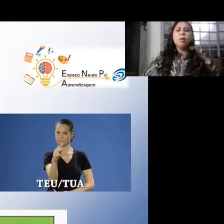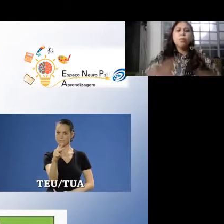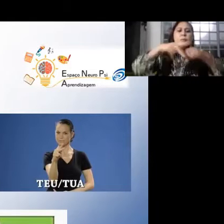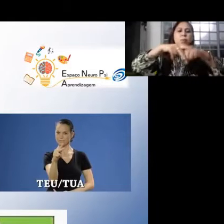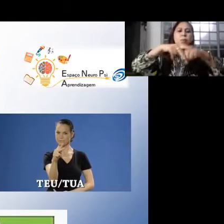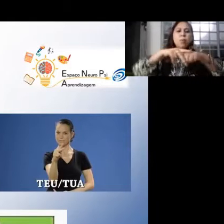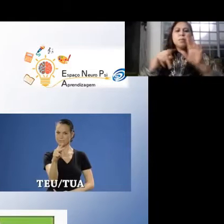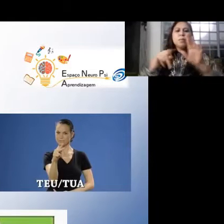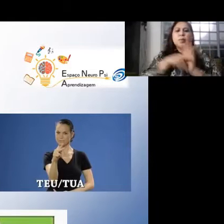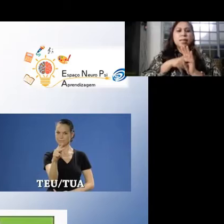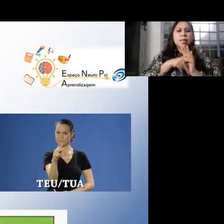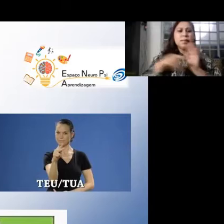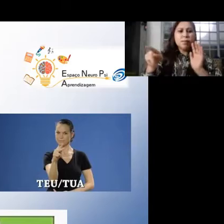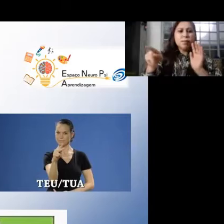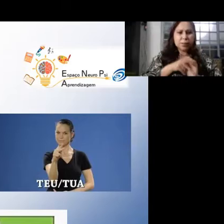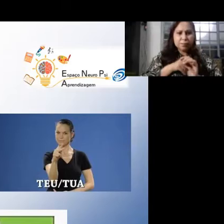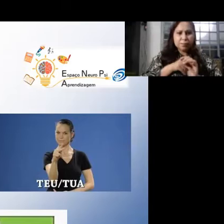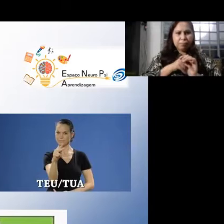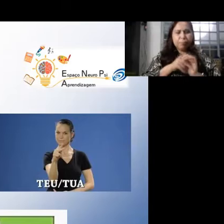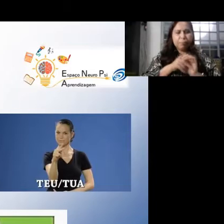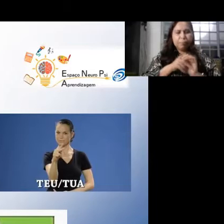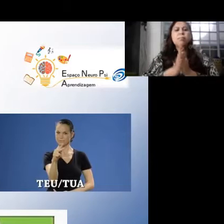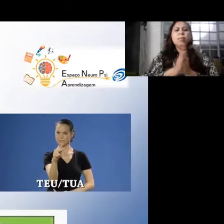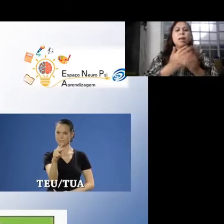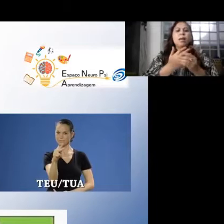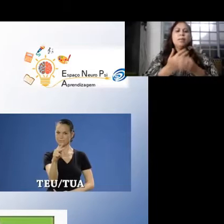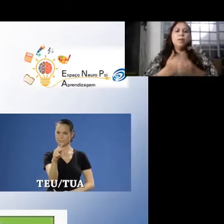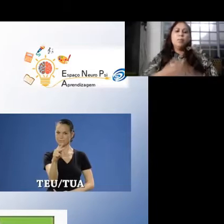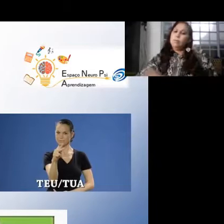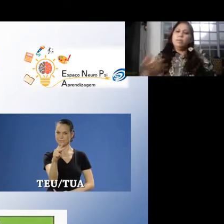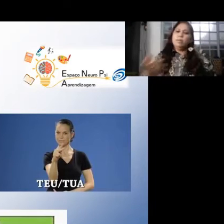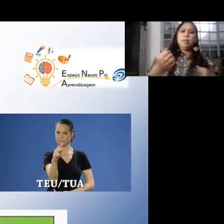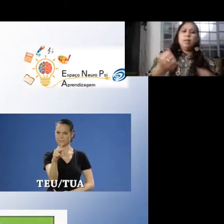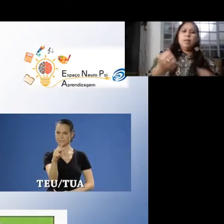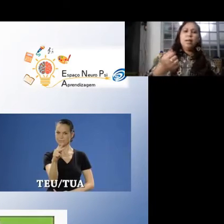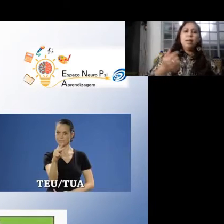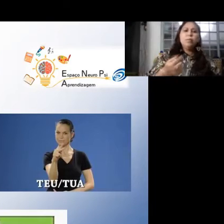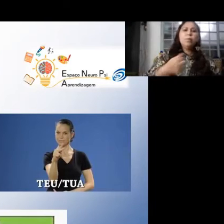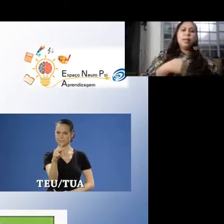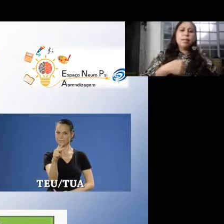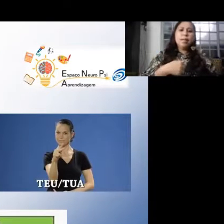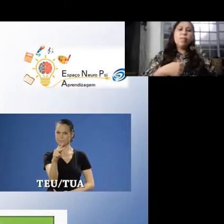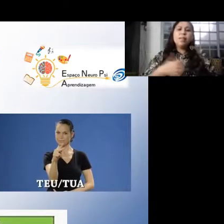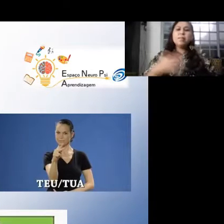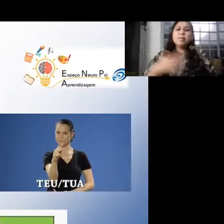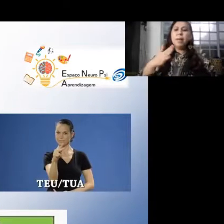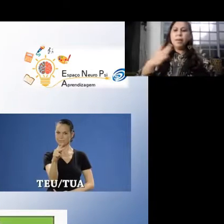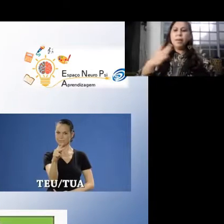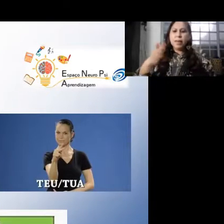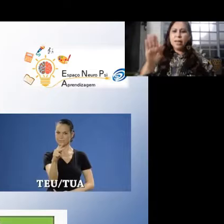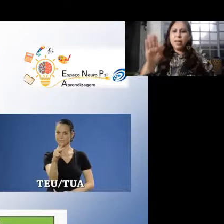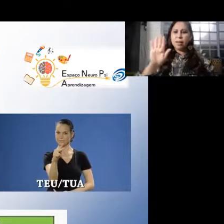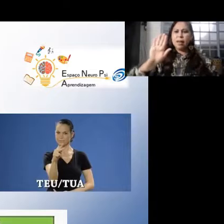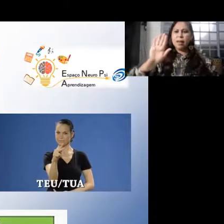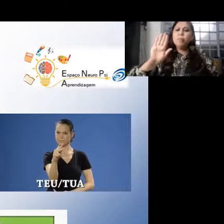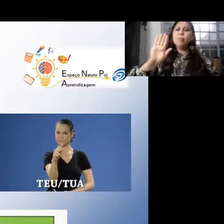Então, os pronomes possessivos, então, no lugar de eu vai ser